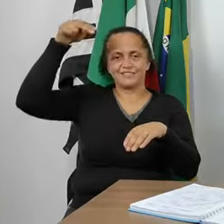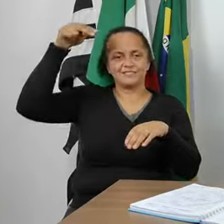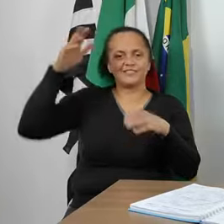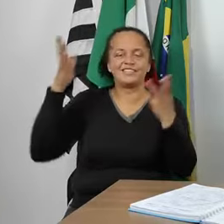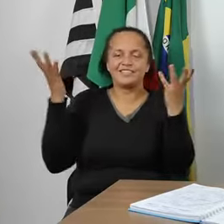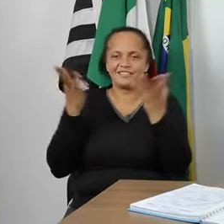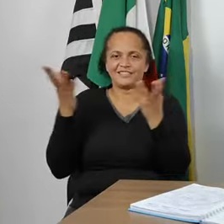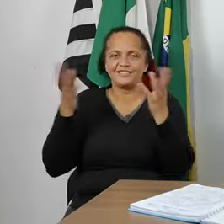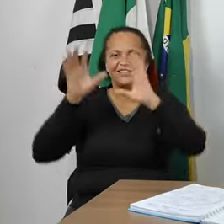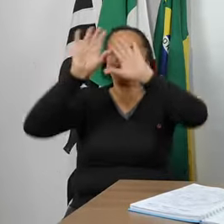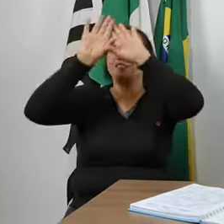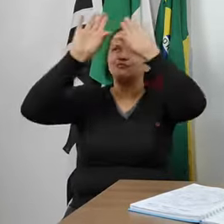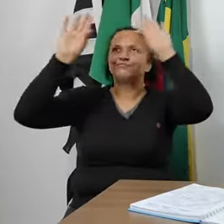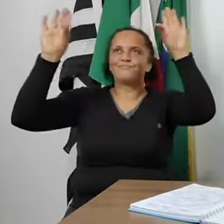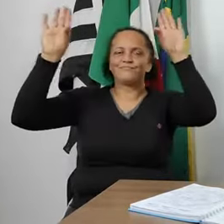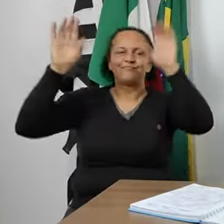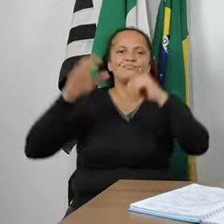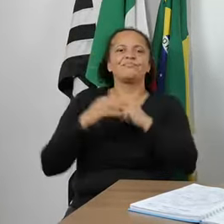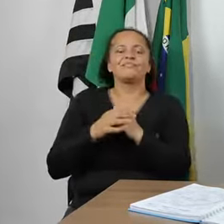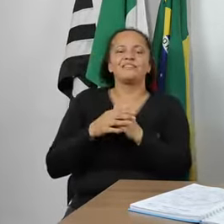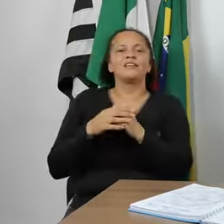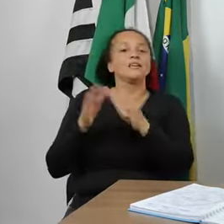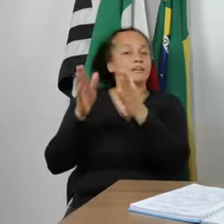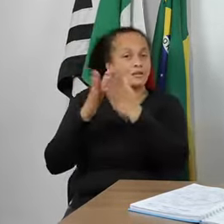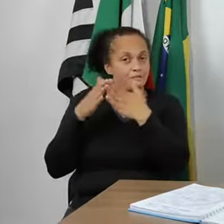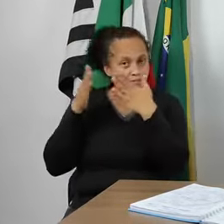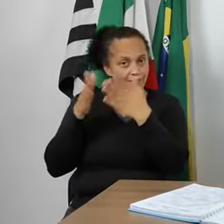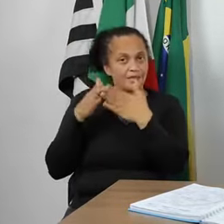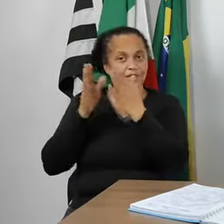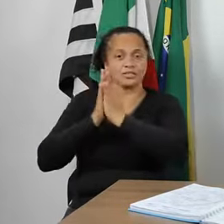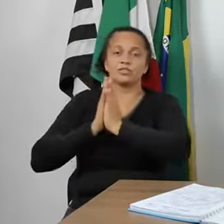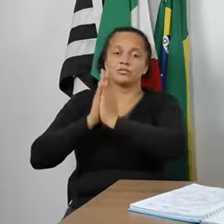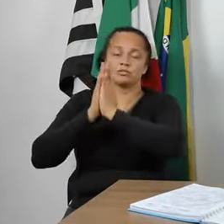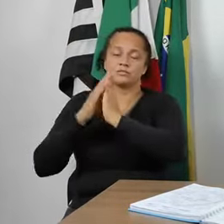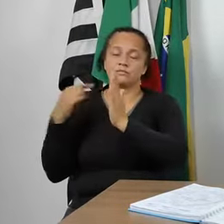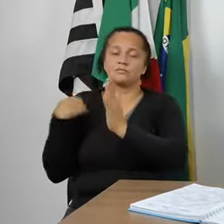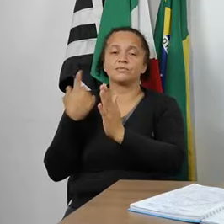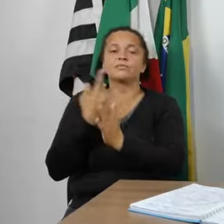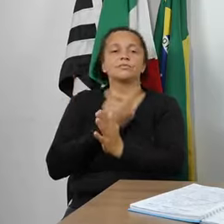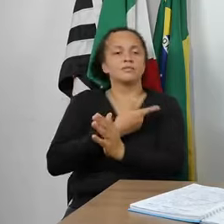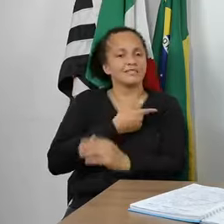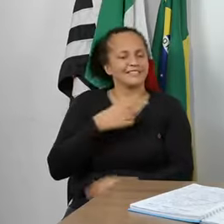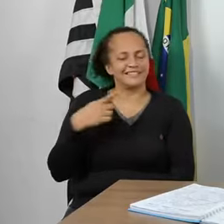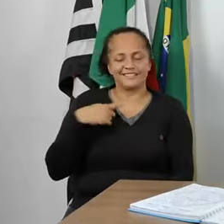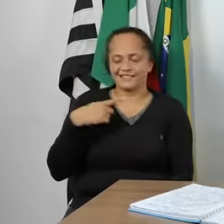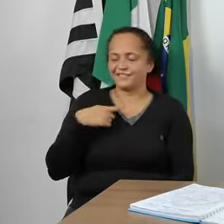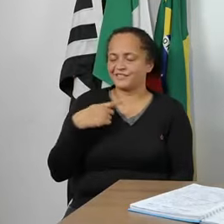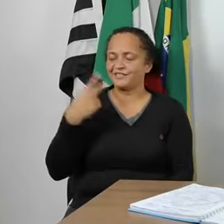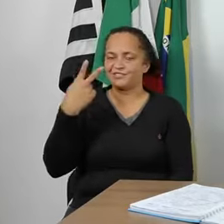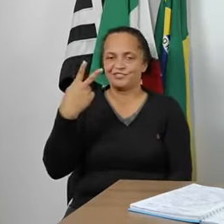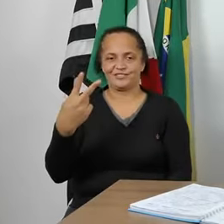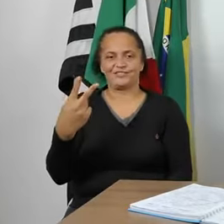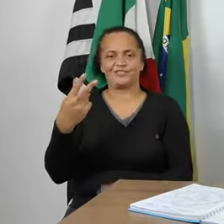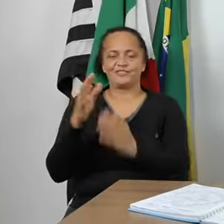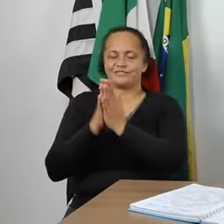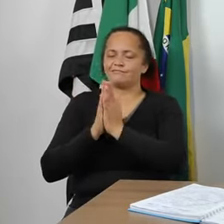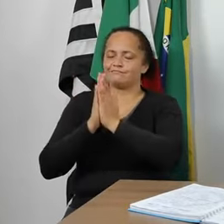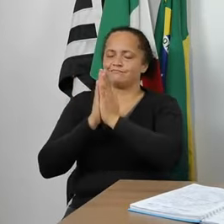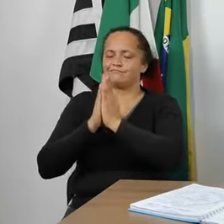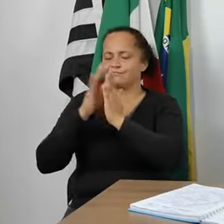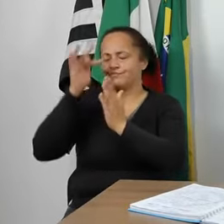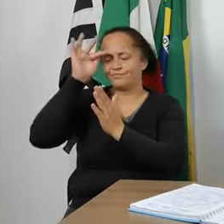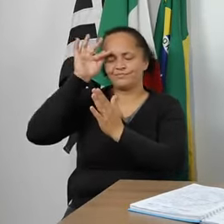aos céus e continua intercedendo por nós. Temos 2 intercessores fiéis a nosso